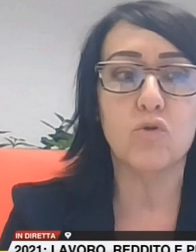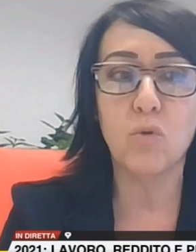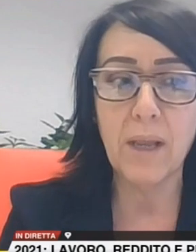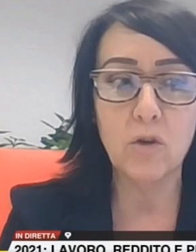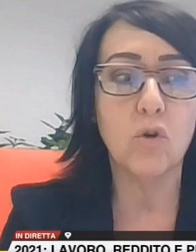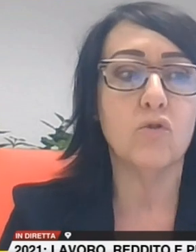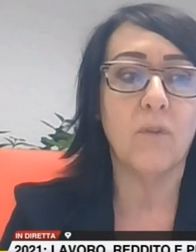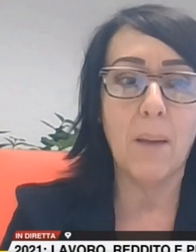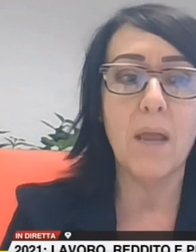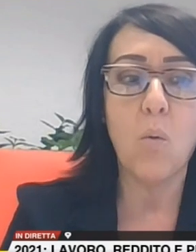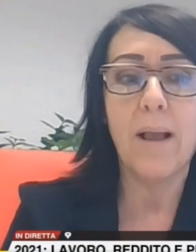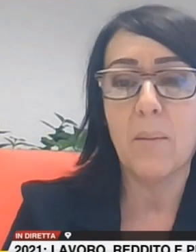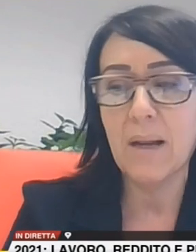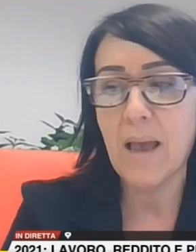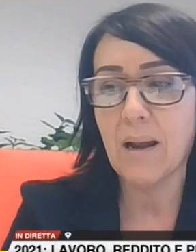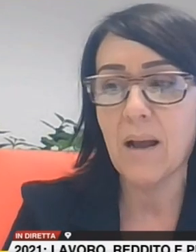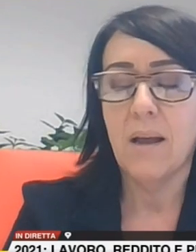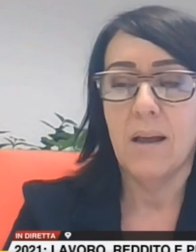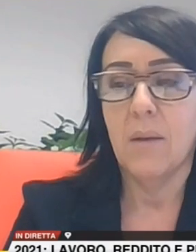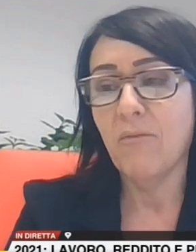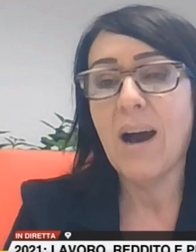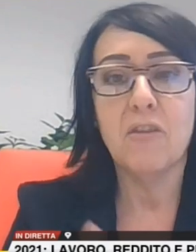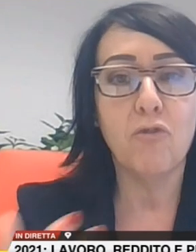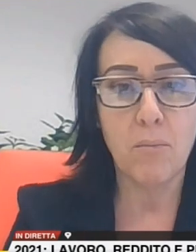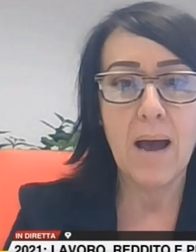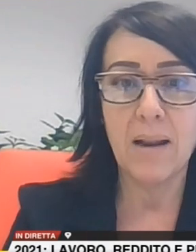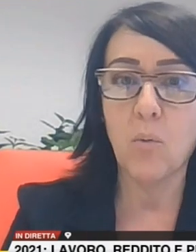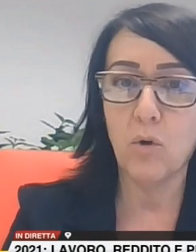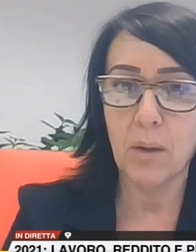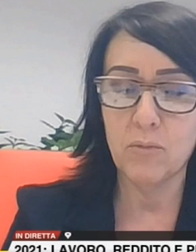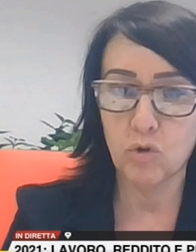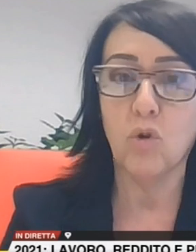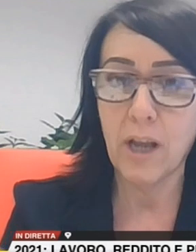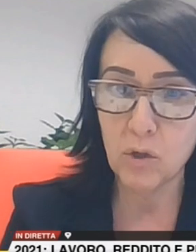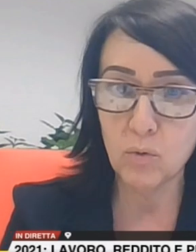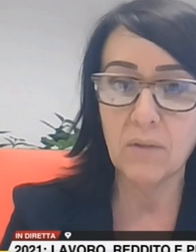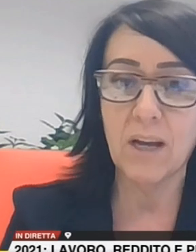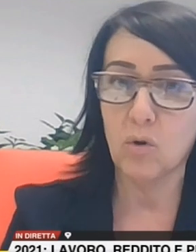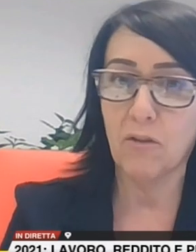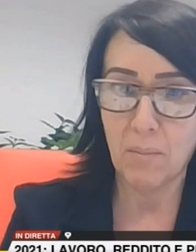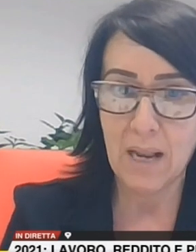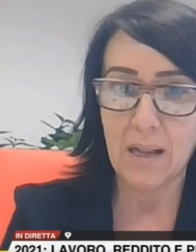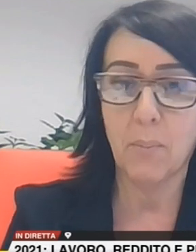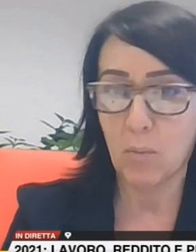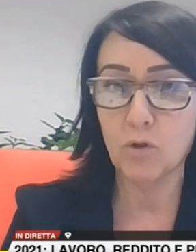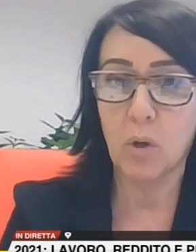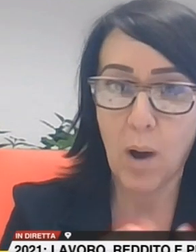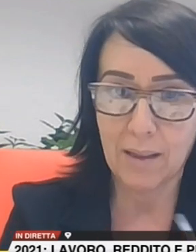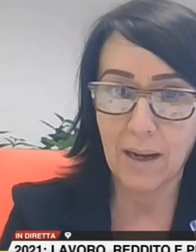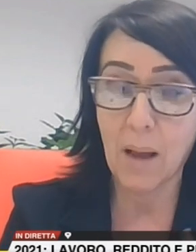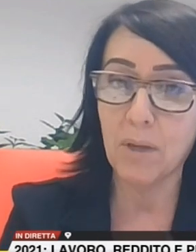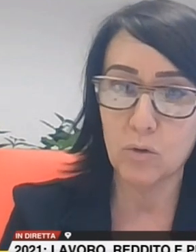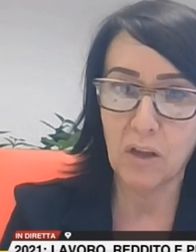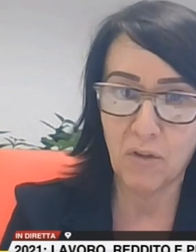nuovo strumento dovrebbe in qualche maniera va a riformare quello che sono gli aiuti verso la famiglia per quanto